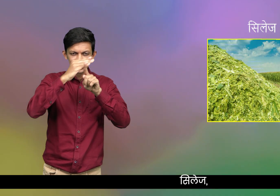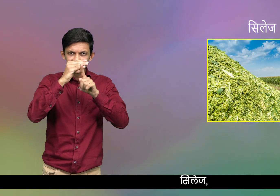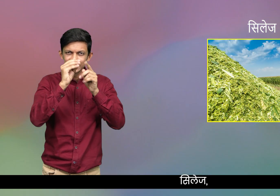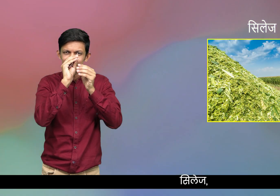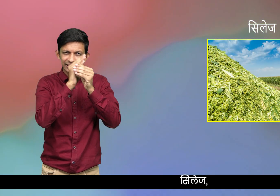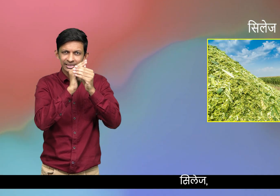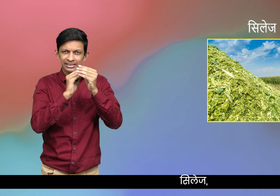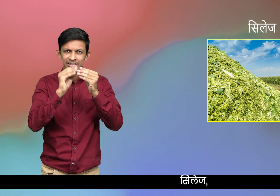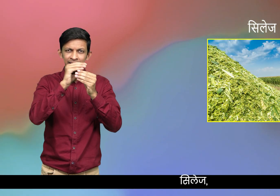सिलेज,